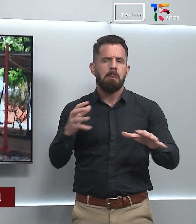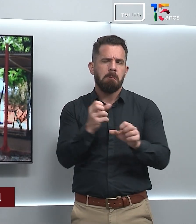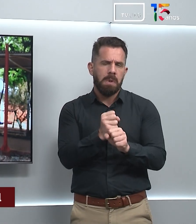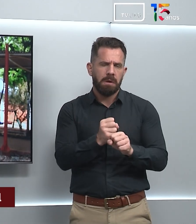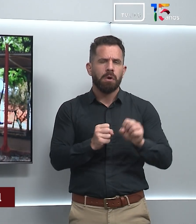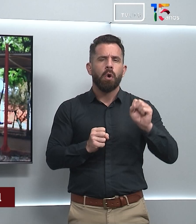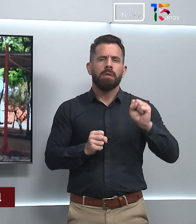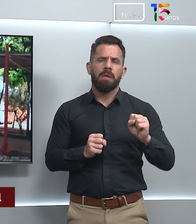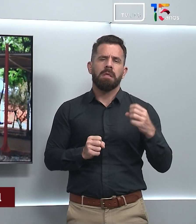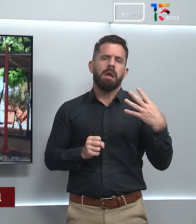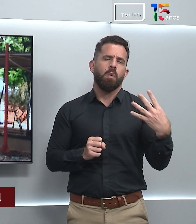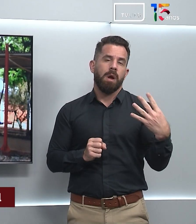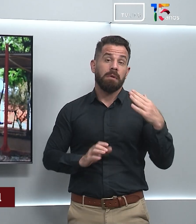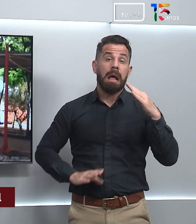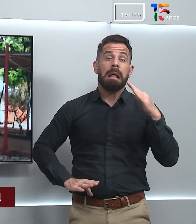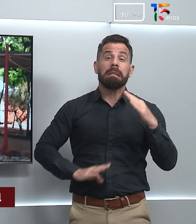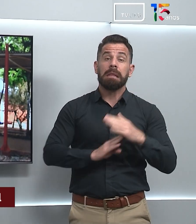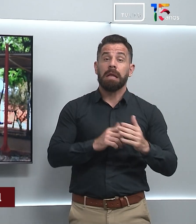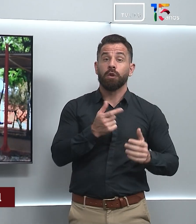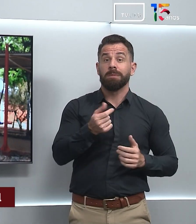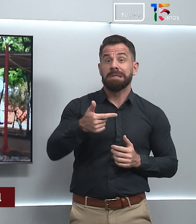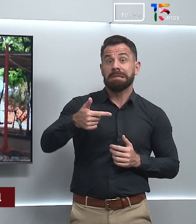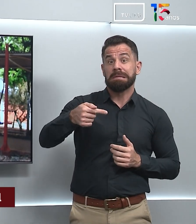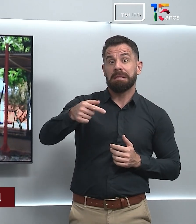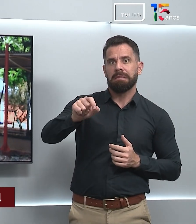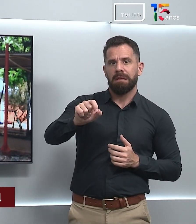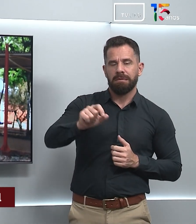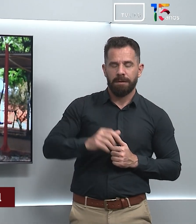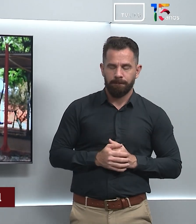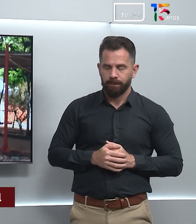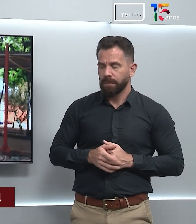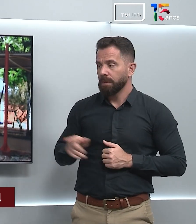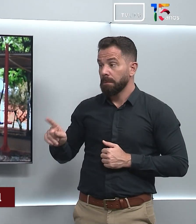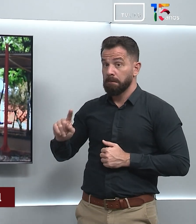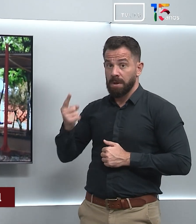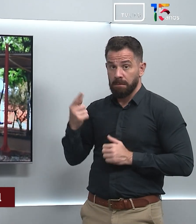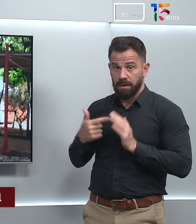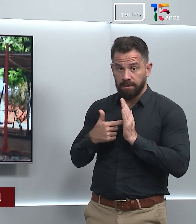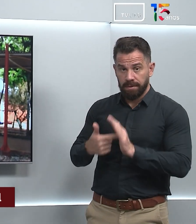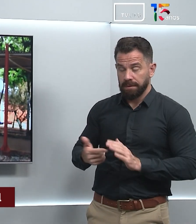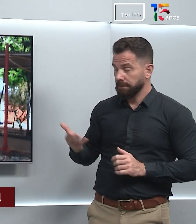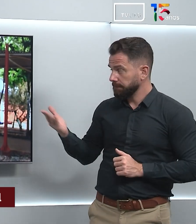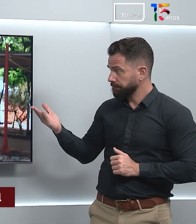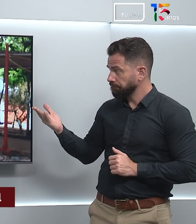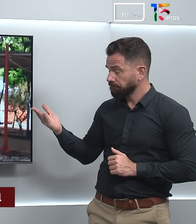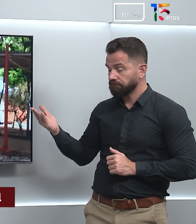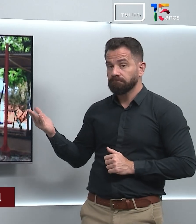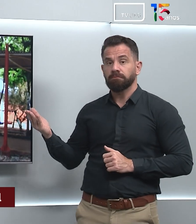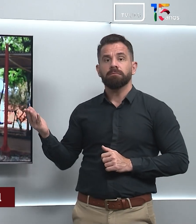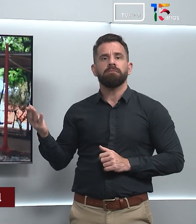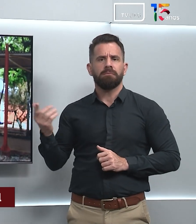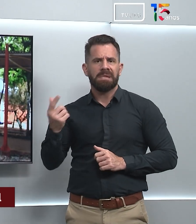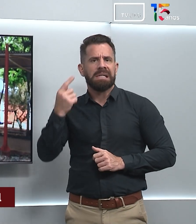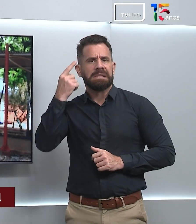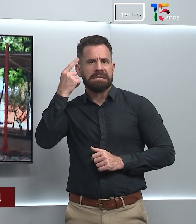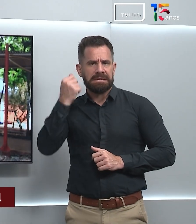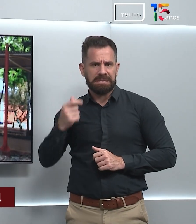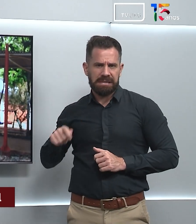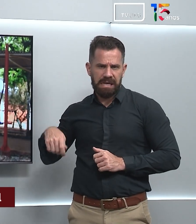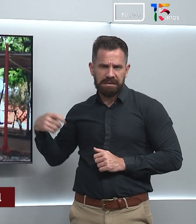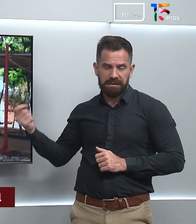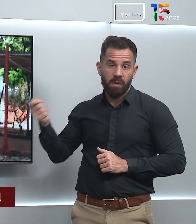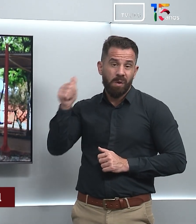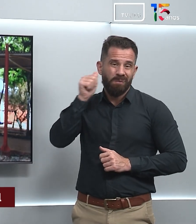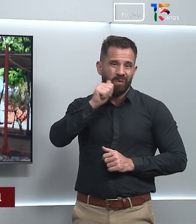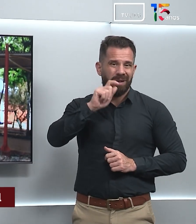em 2070. Mas antes de dar mais detalhes, vou fazer a minha descrição. Eu me chamo Sara Borges, sou uma